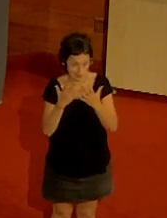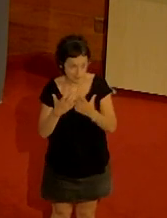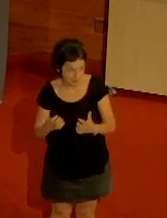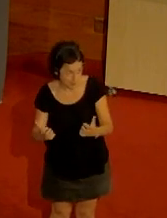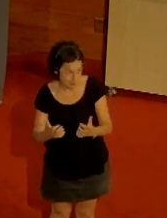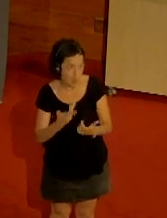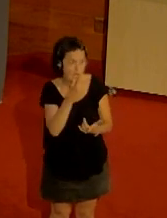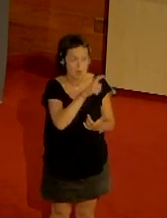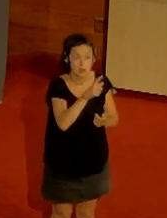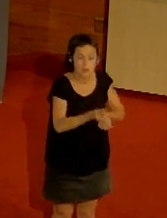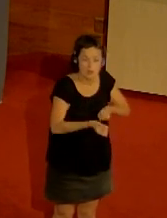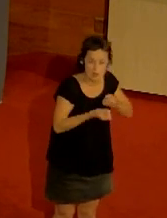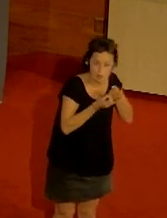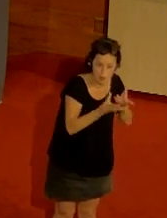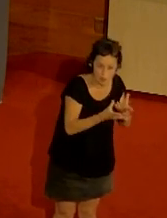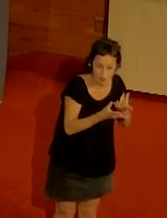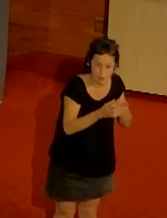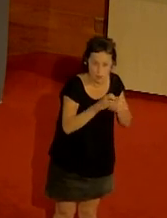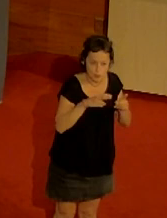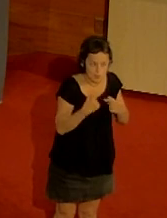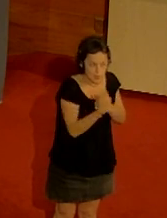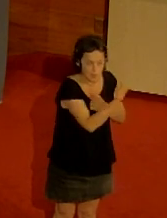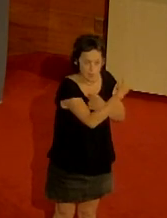sobre eso, ¿no? Ahí hay un...